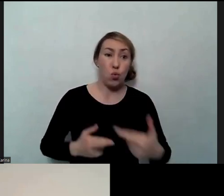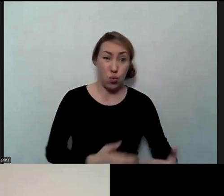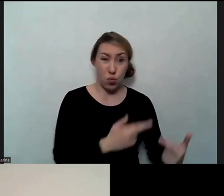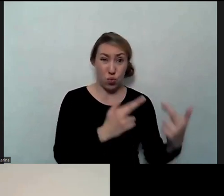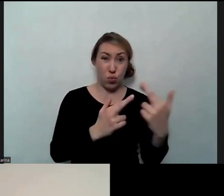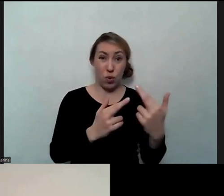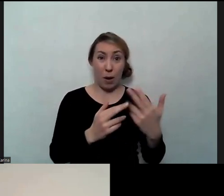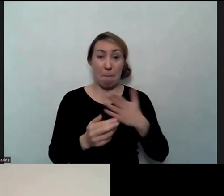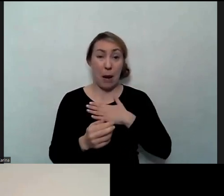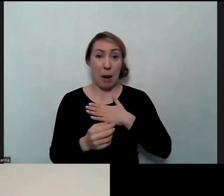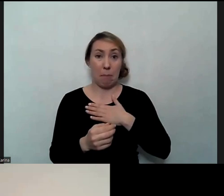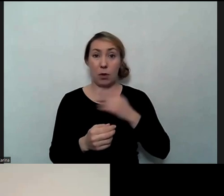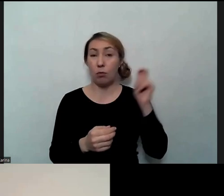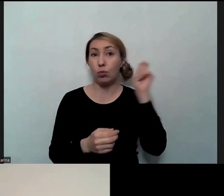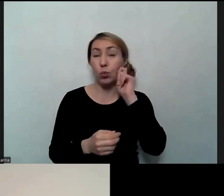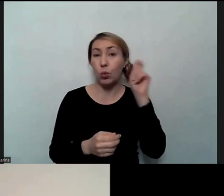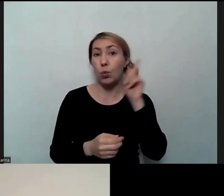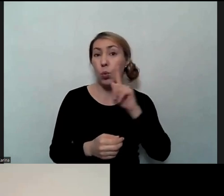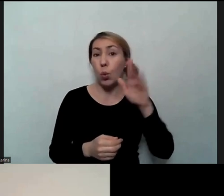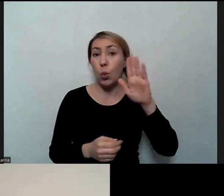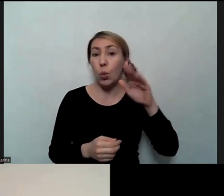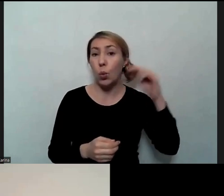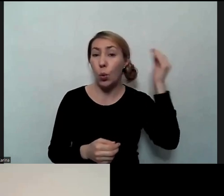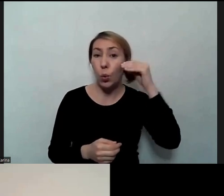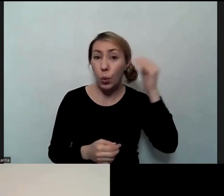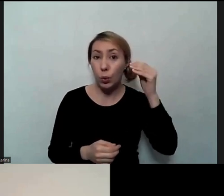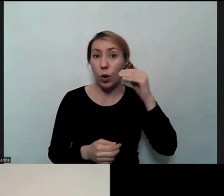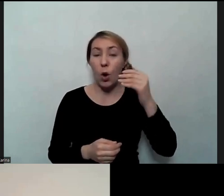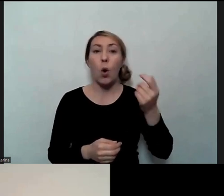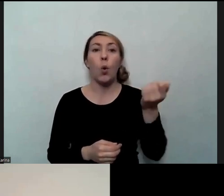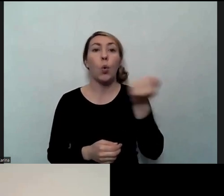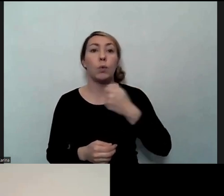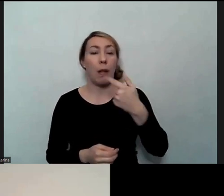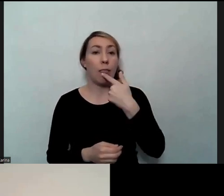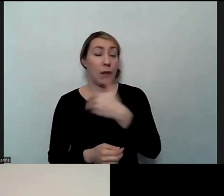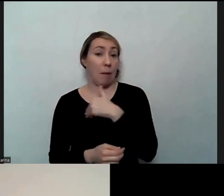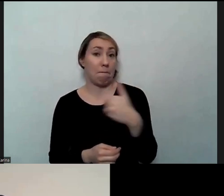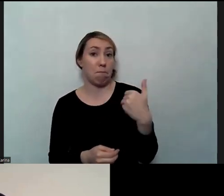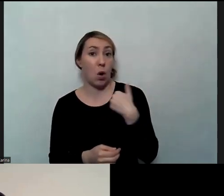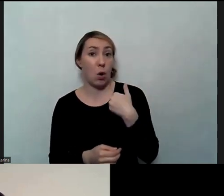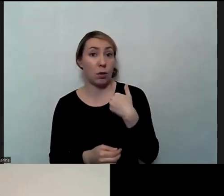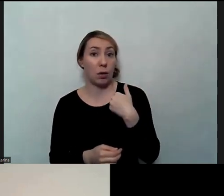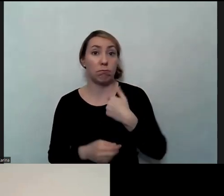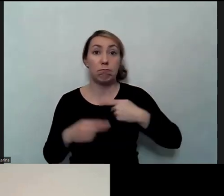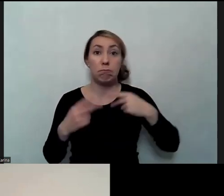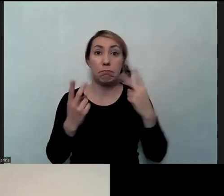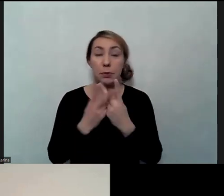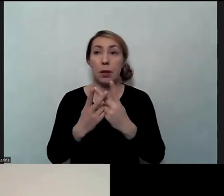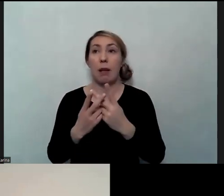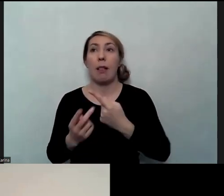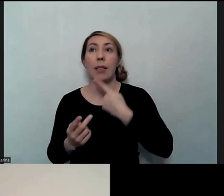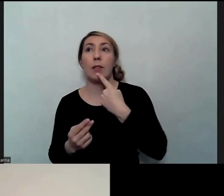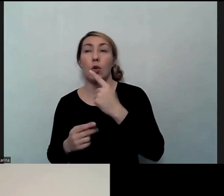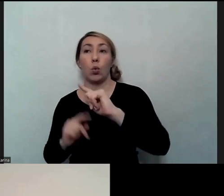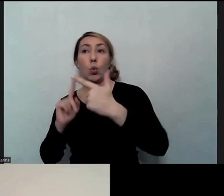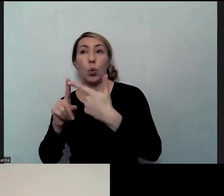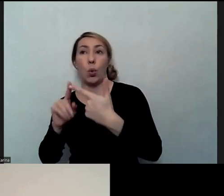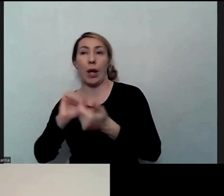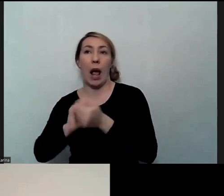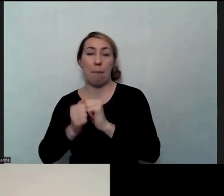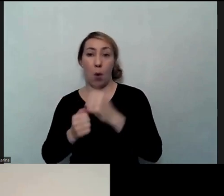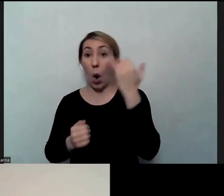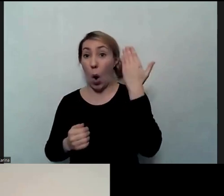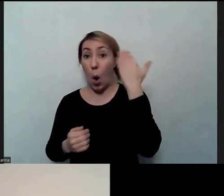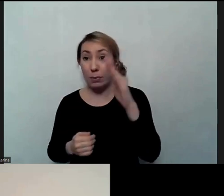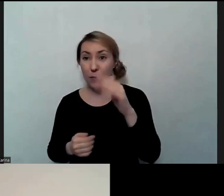naprawdę uczennice i uczniów, które posługują się językiem polskim jak językiem drugim bądź obcym, no to tak naprawdę